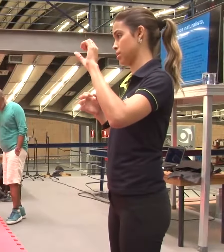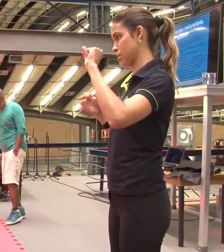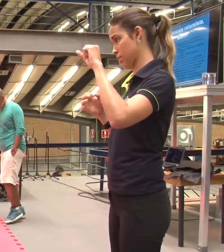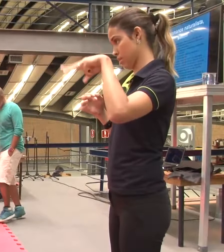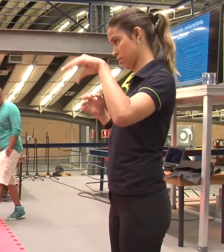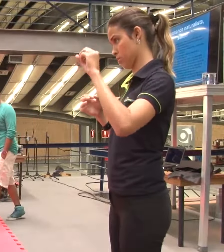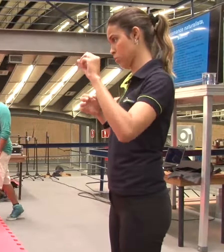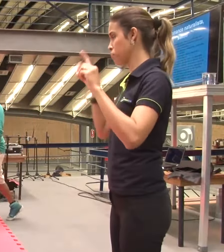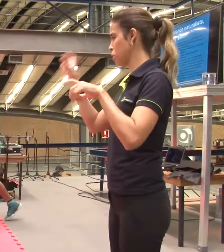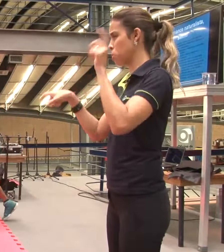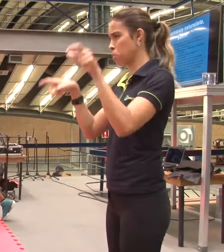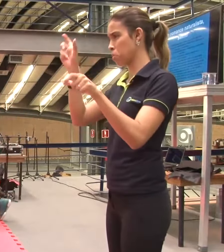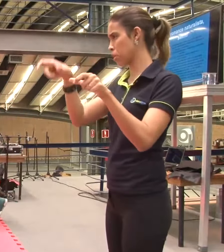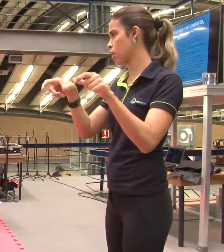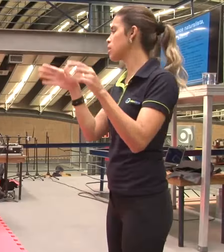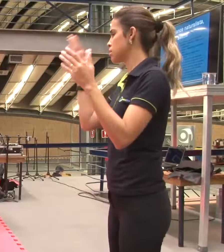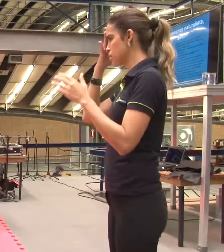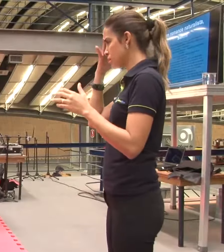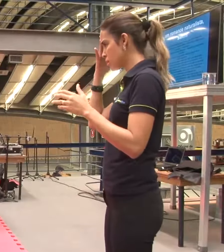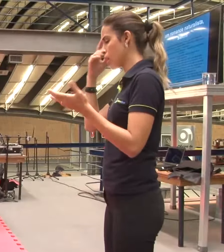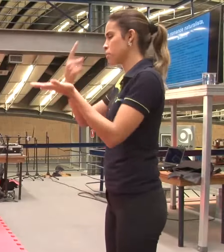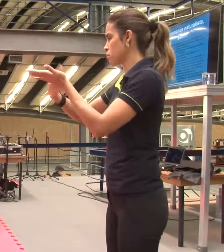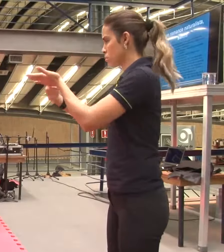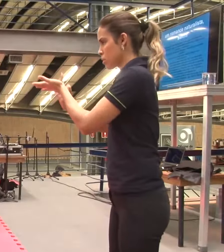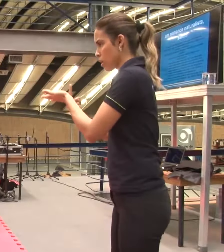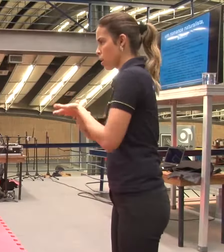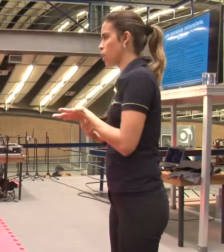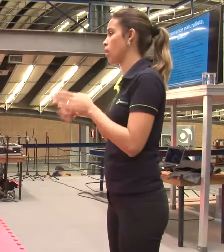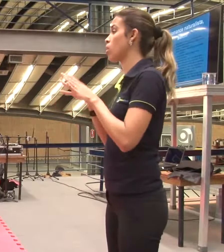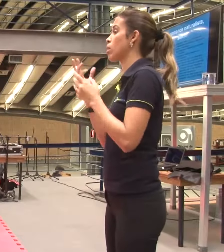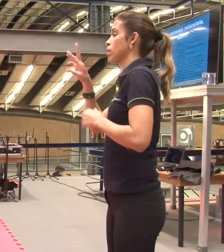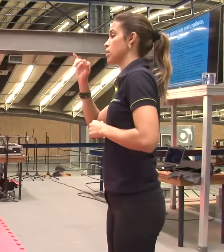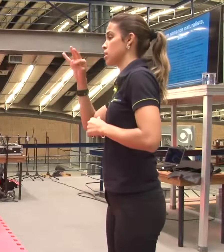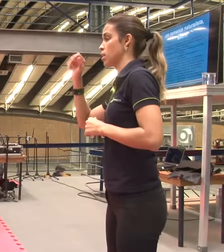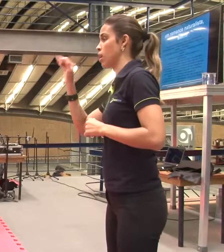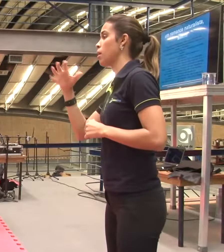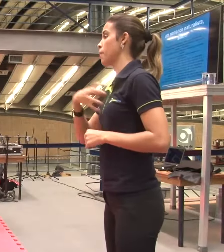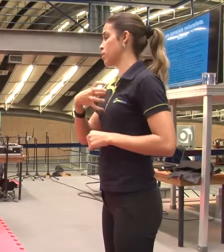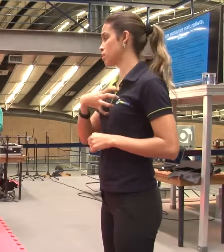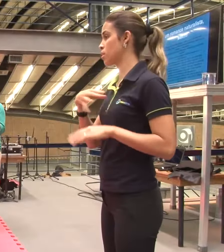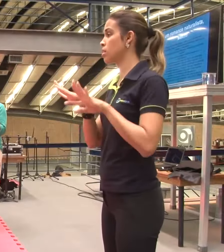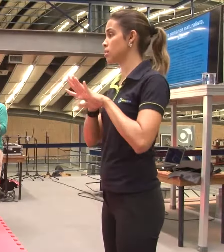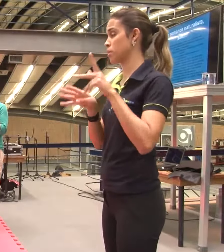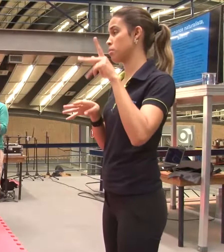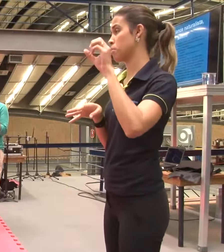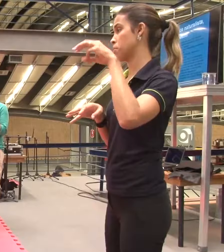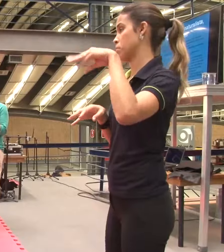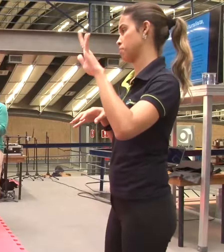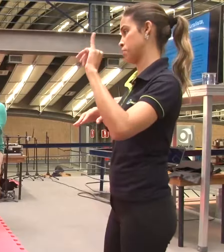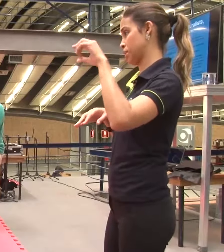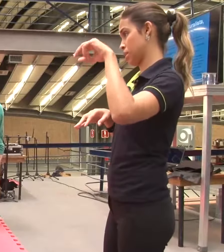por exemplo, sabem negociar a contraposição com Rita Baiana e Pombinha, precisam ser vistos com muito cuidado, né? Porque a